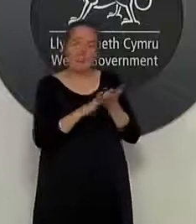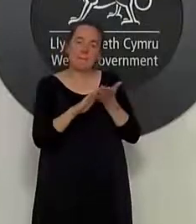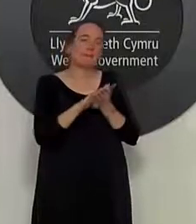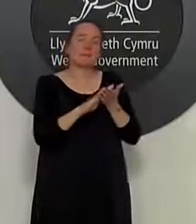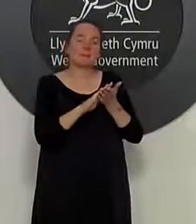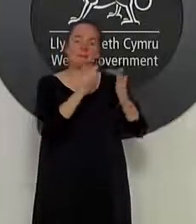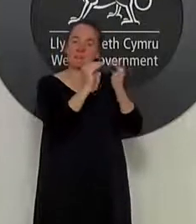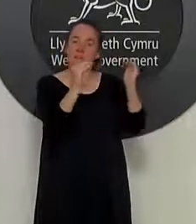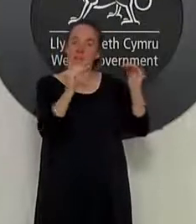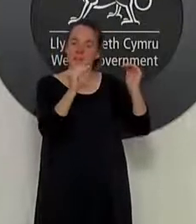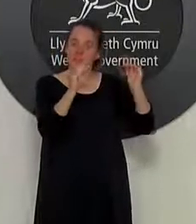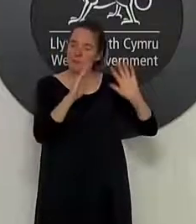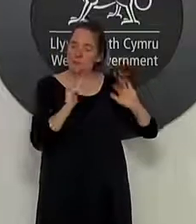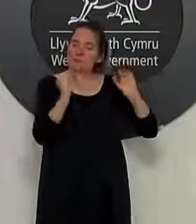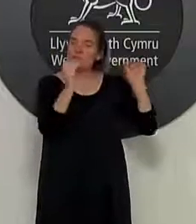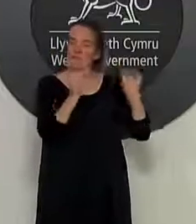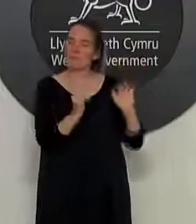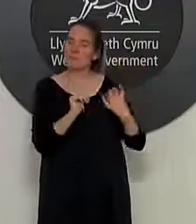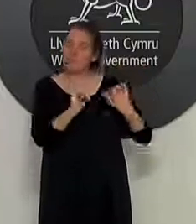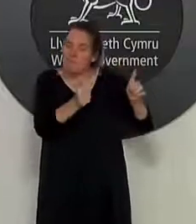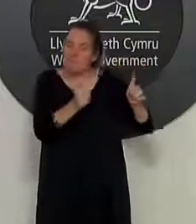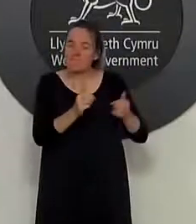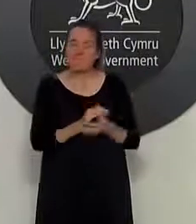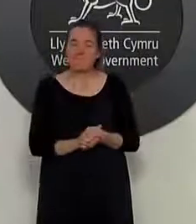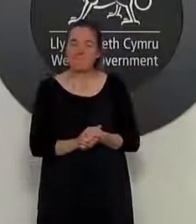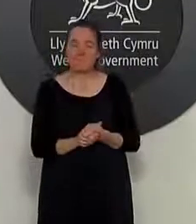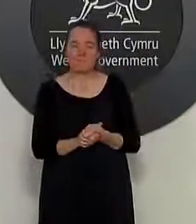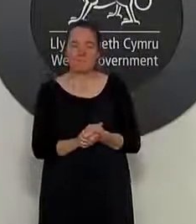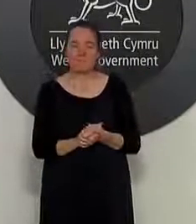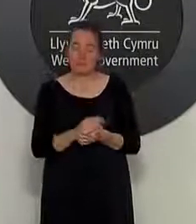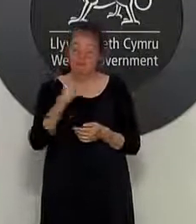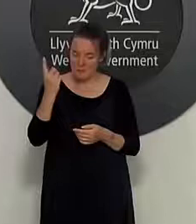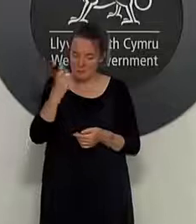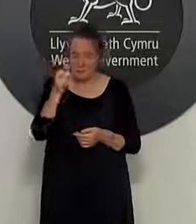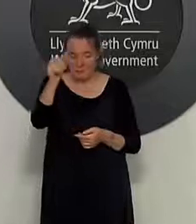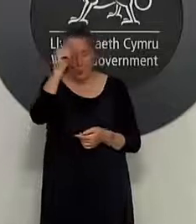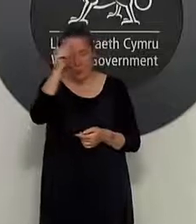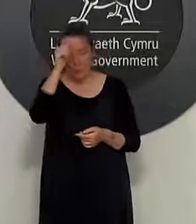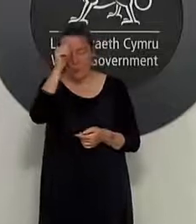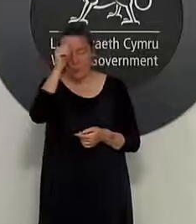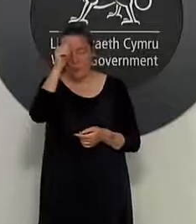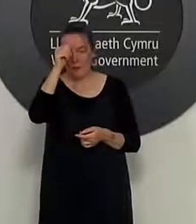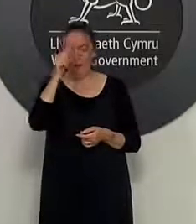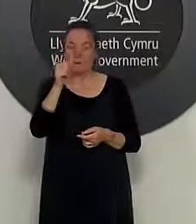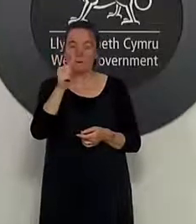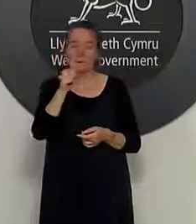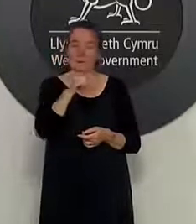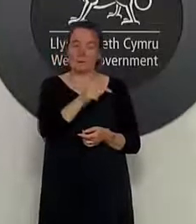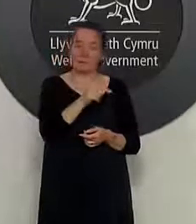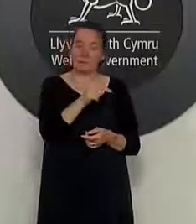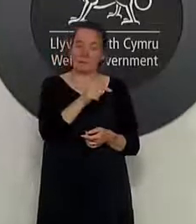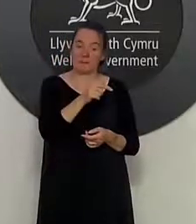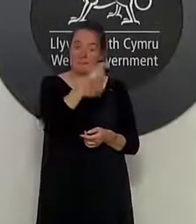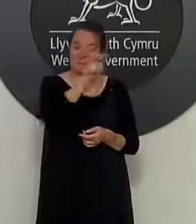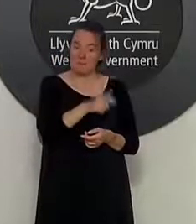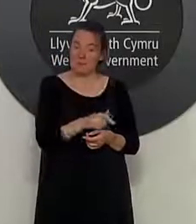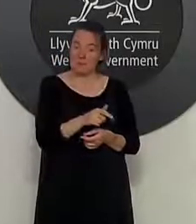yn uwch ac allwn nhw gwybod os mae rhywun yn